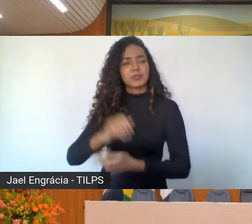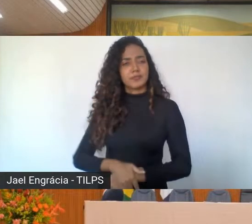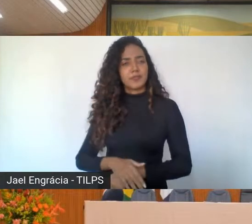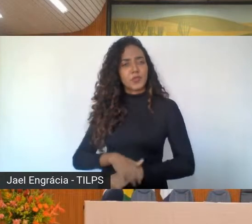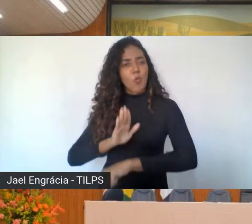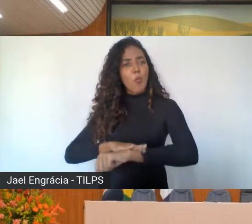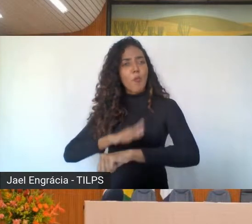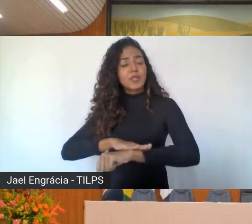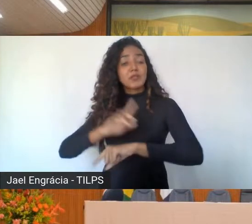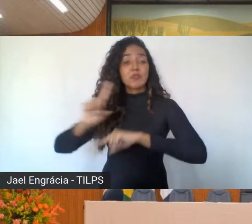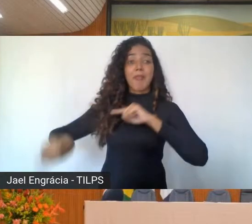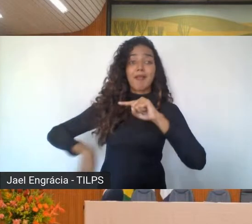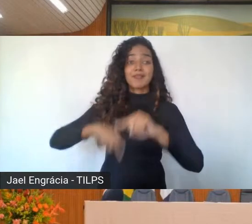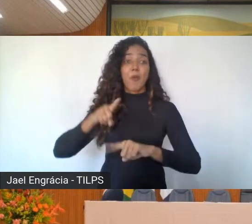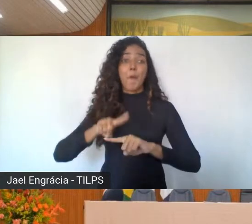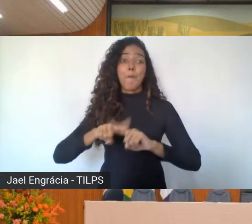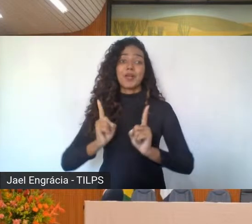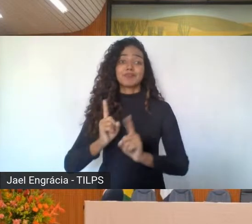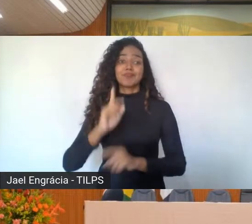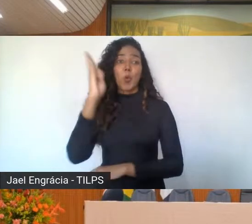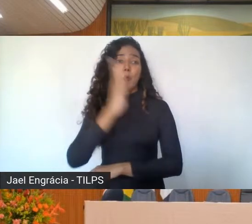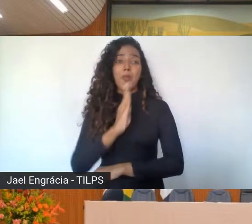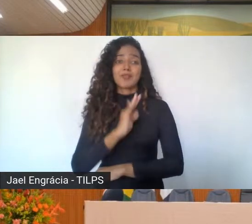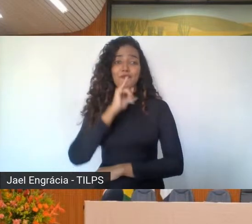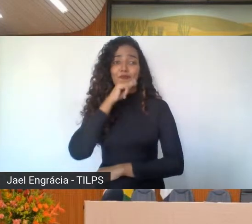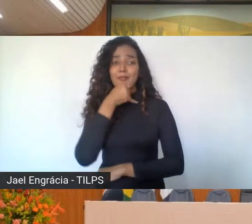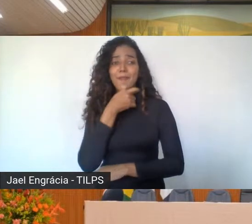Infelizmente, não fizemos isso. Estamos hoje,